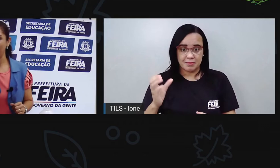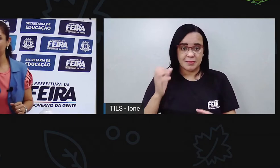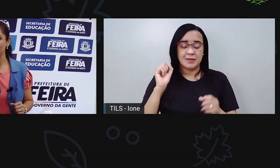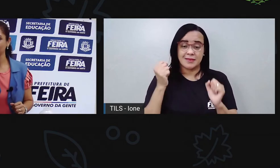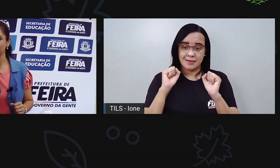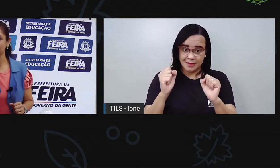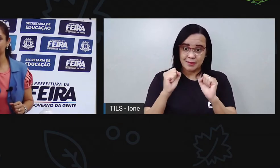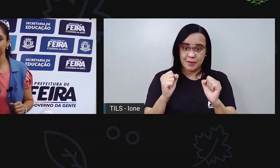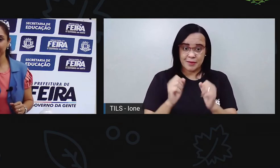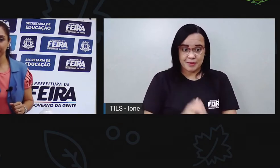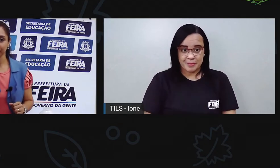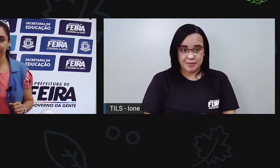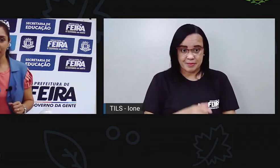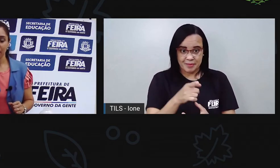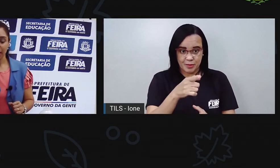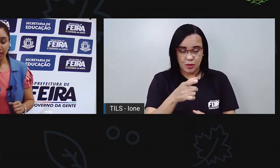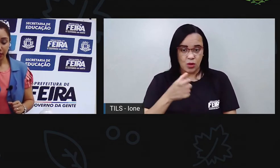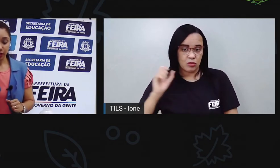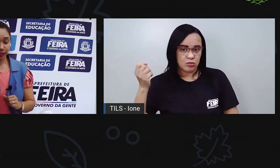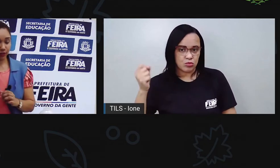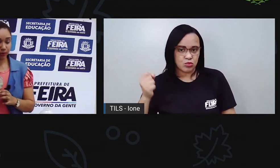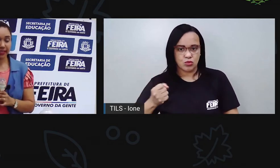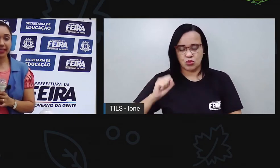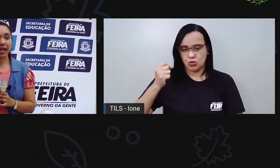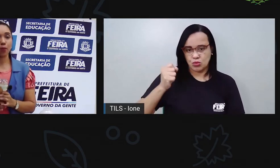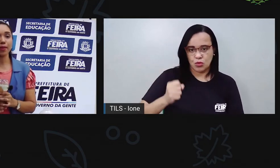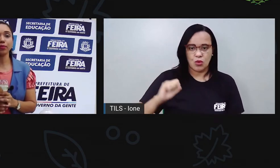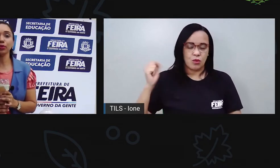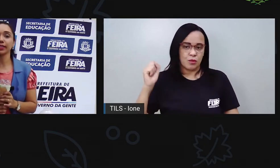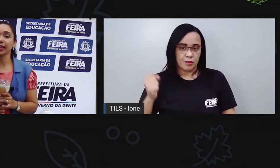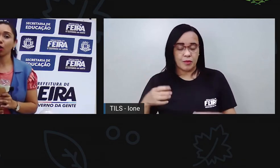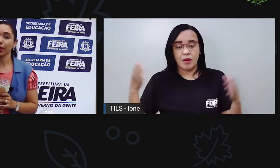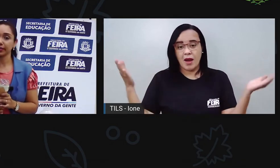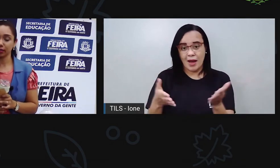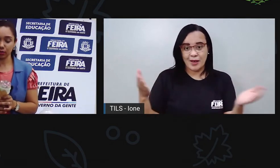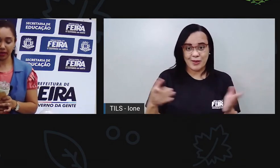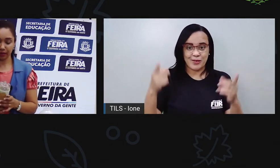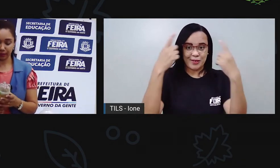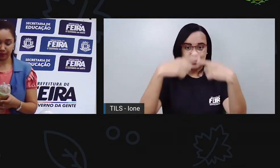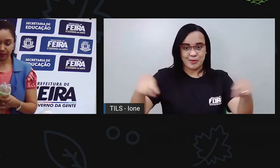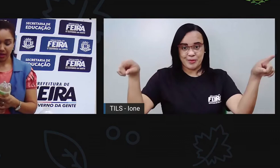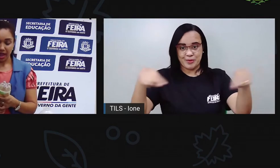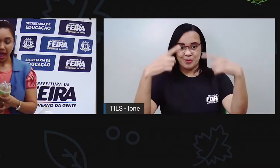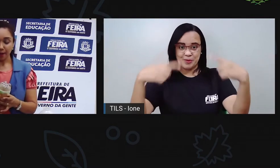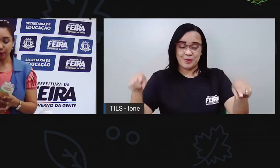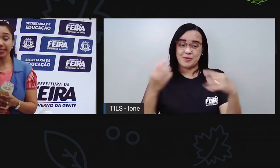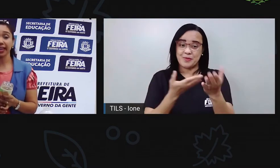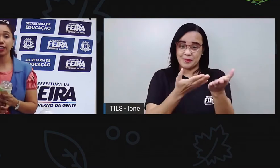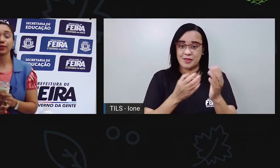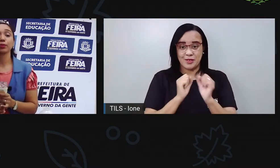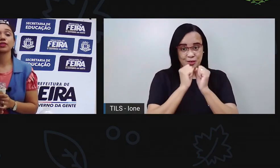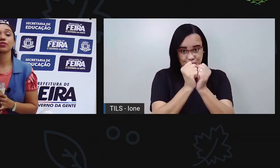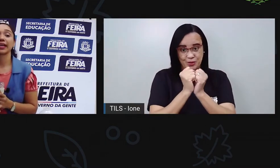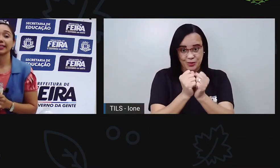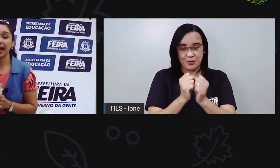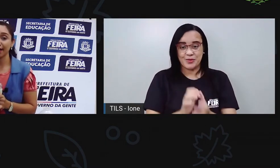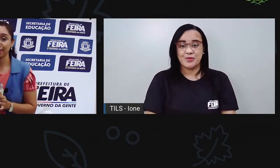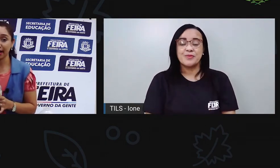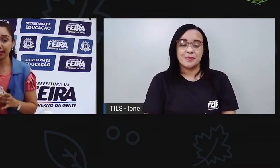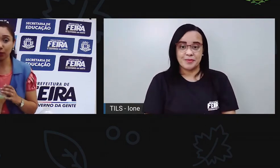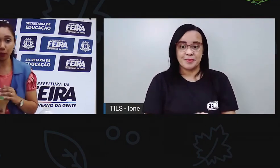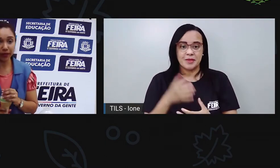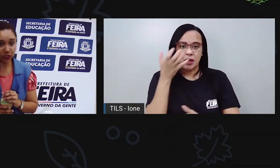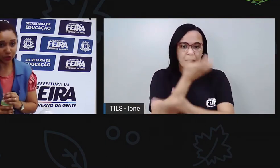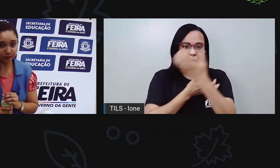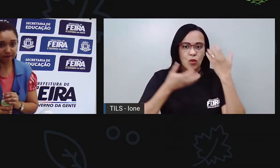Instrumento a mãos. Nós vamos cantar uma música com esse instrumento. A música que nós vamos cantar